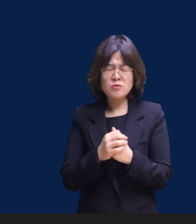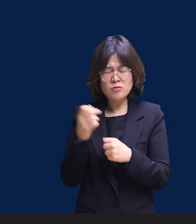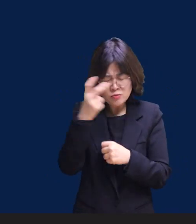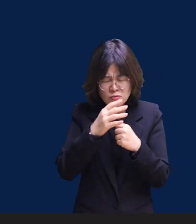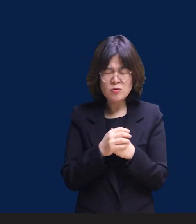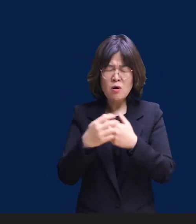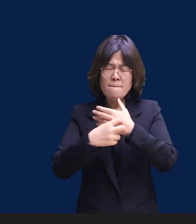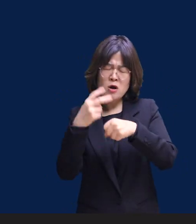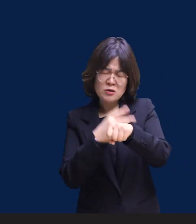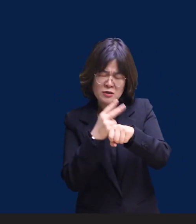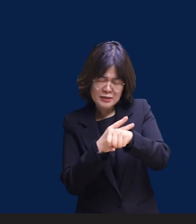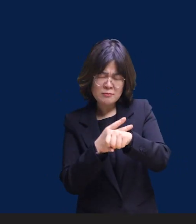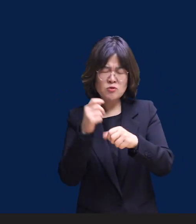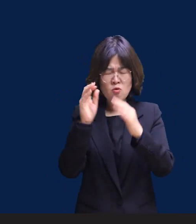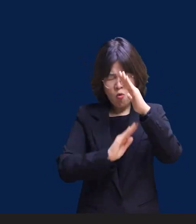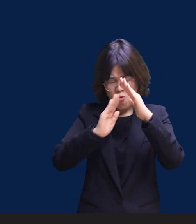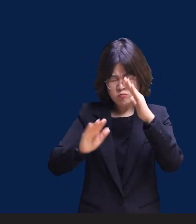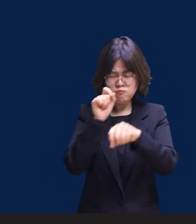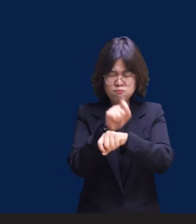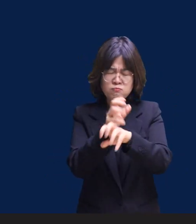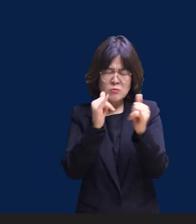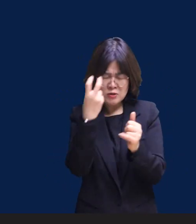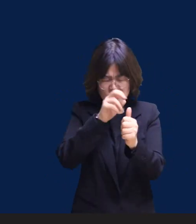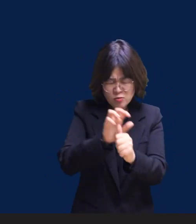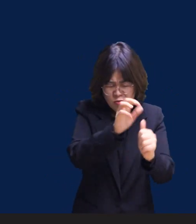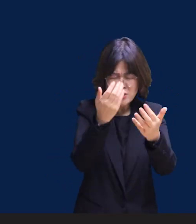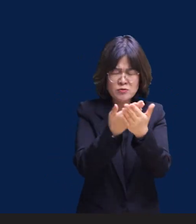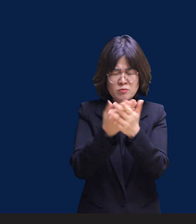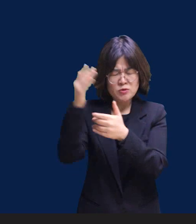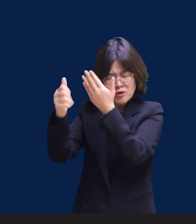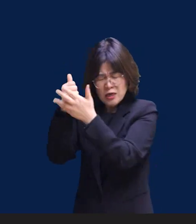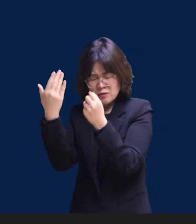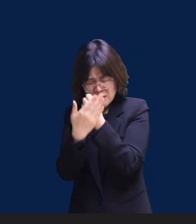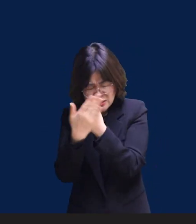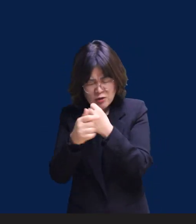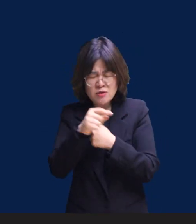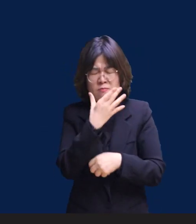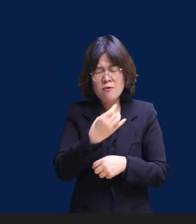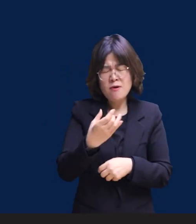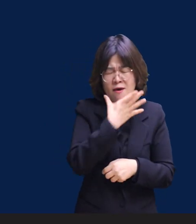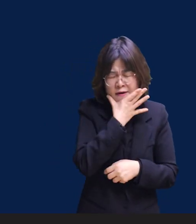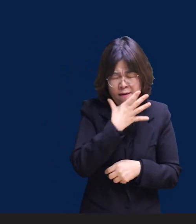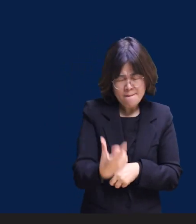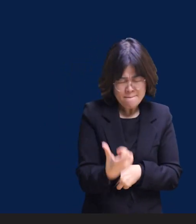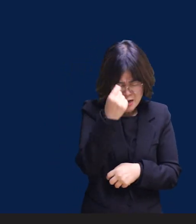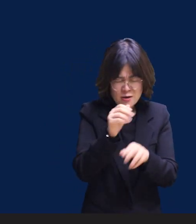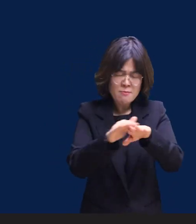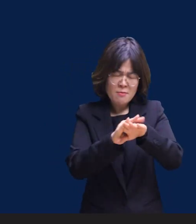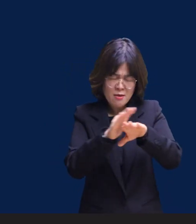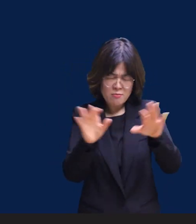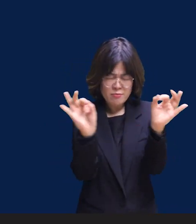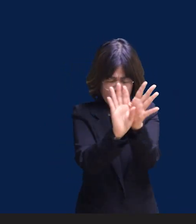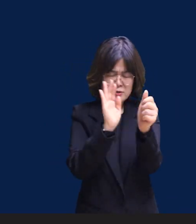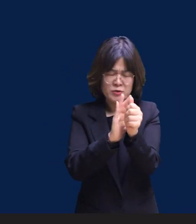최일선에서 고군분투하는 의료진과 공무원들 지켜주시사 당신의 은혜로 이 불행이 속히 종결되게